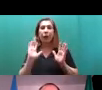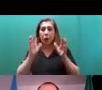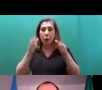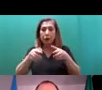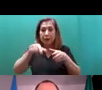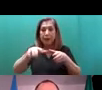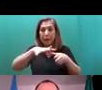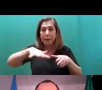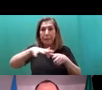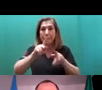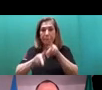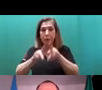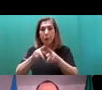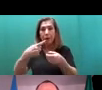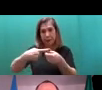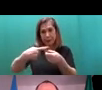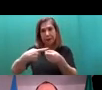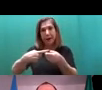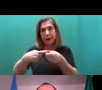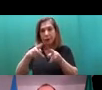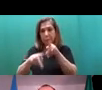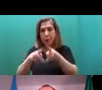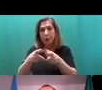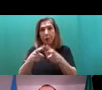as grandes cidades. Então é um tema